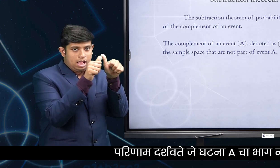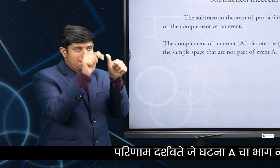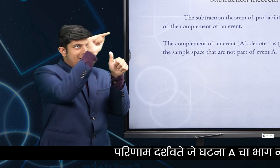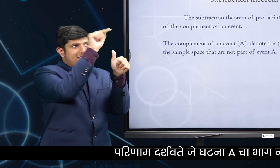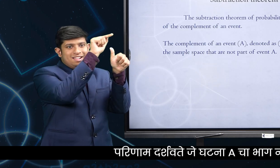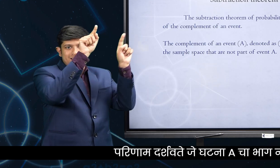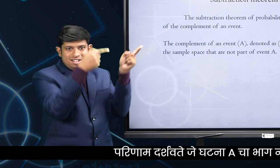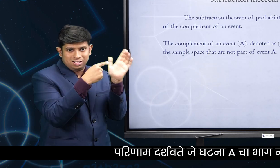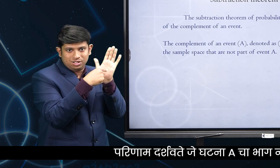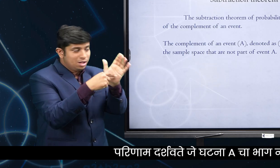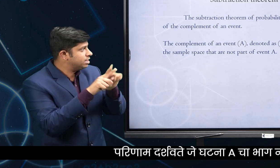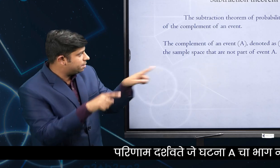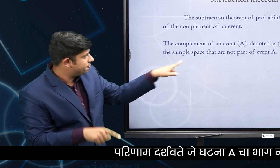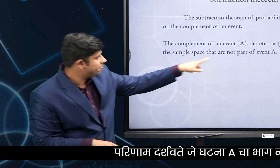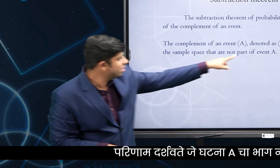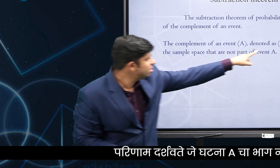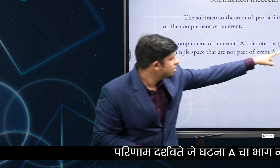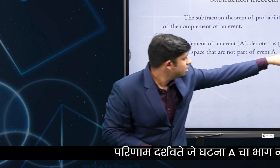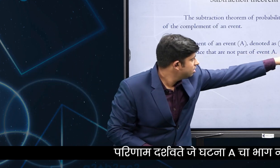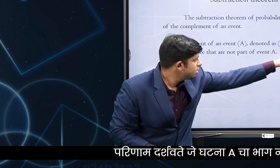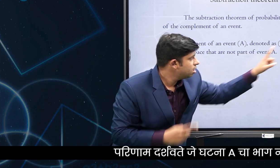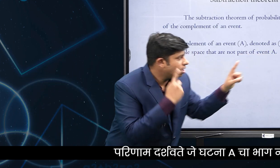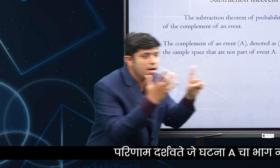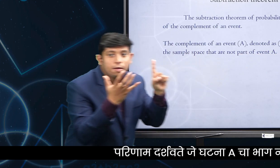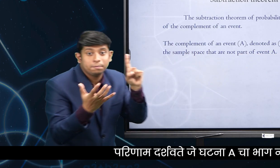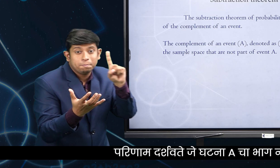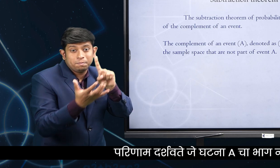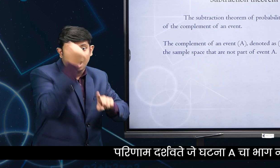परिणाम दर्शवते जे घटना ए चा भाग नसतात.